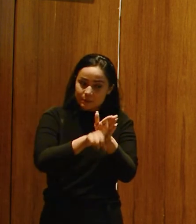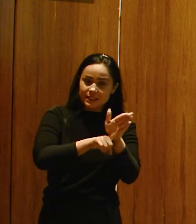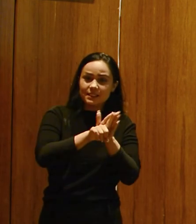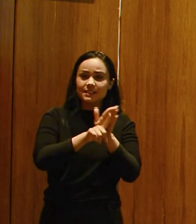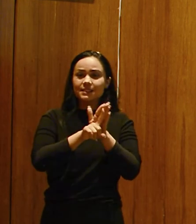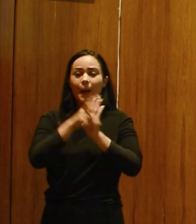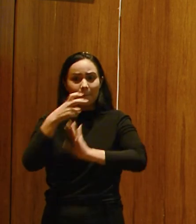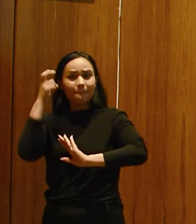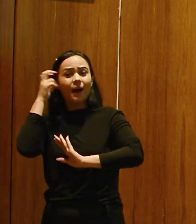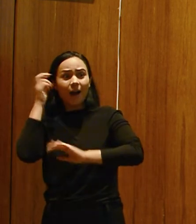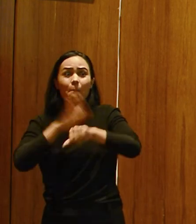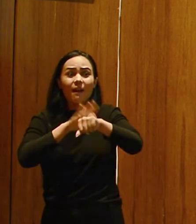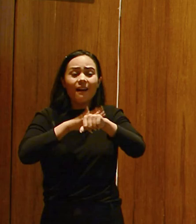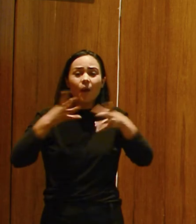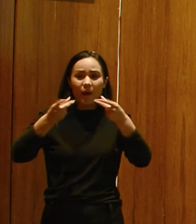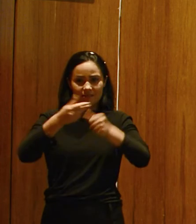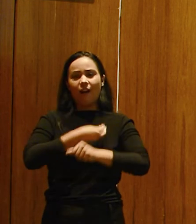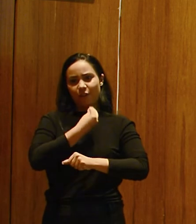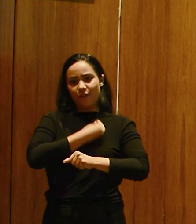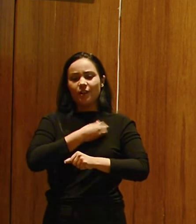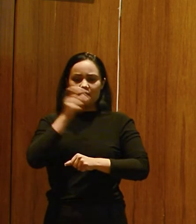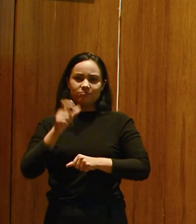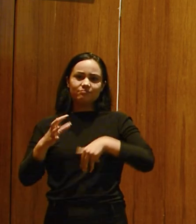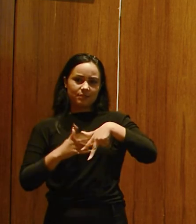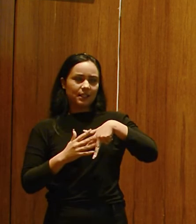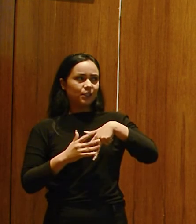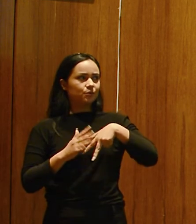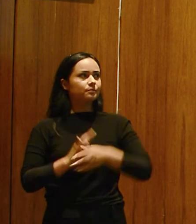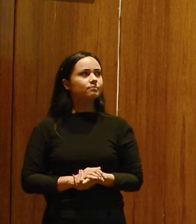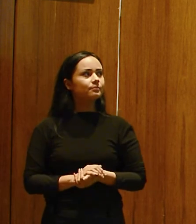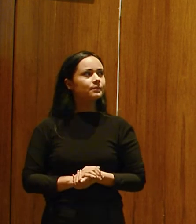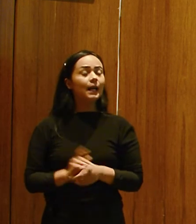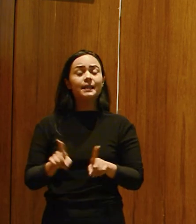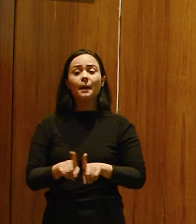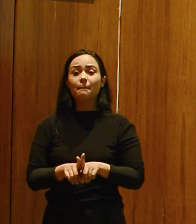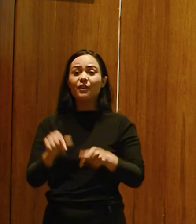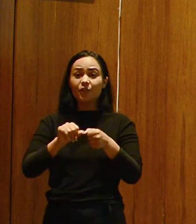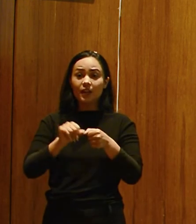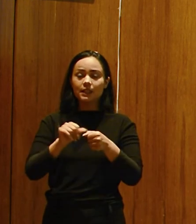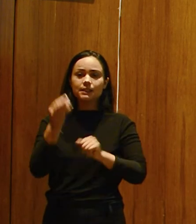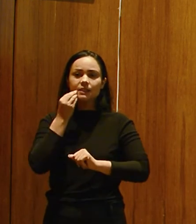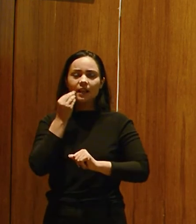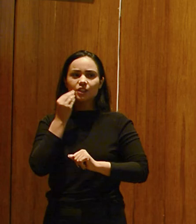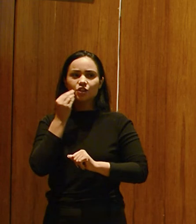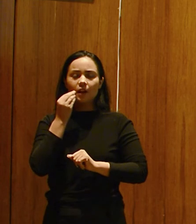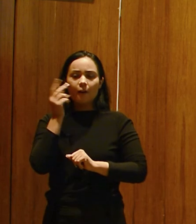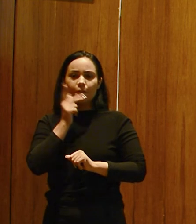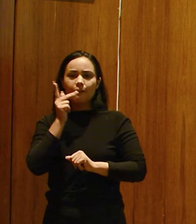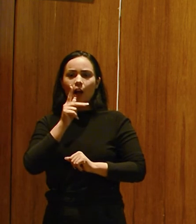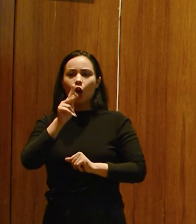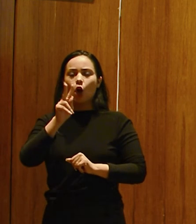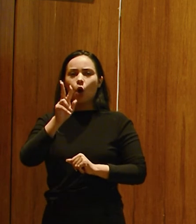que o implante coclear aumenta a qualidade de vida dos pacientes. E também nós fizemos testes de fala no ruído,